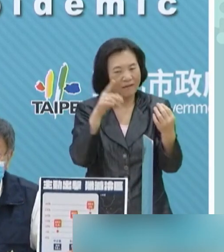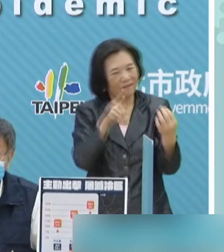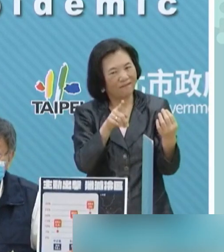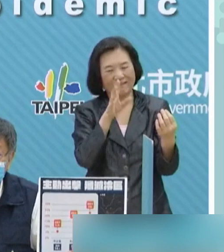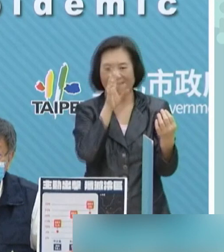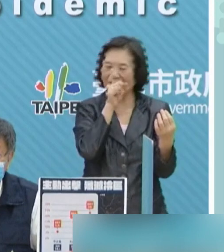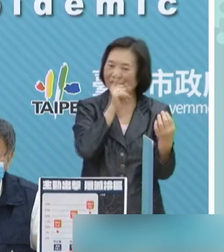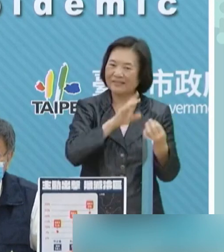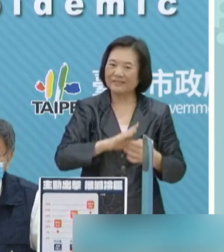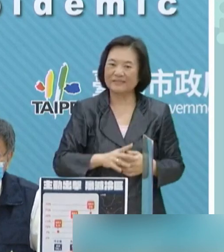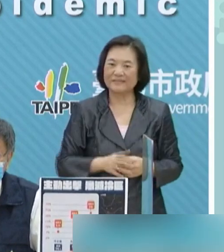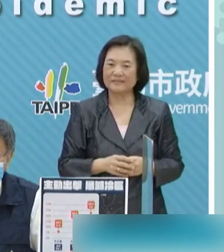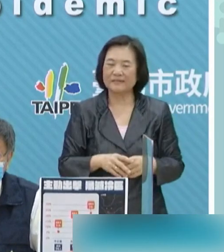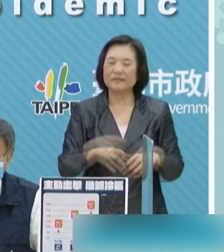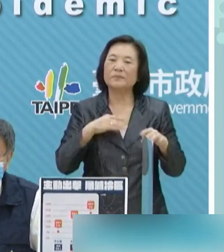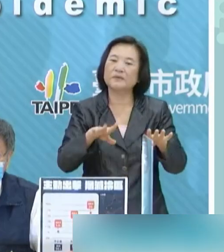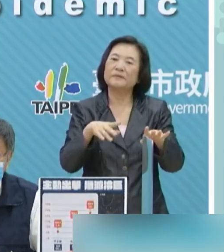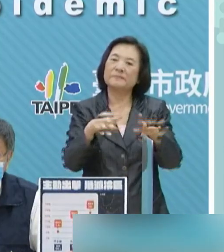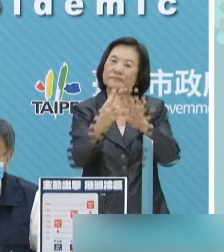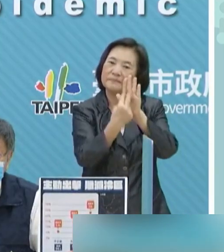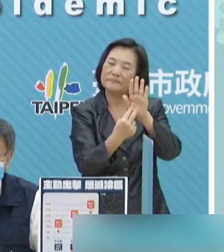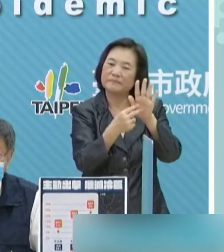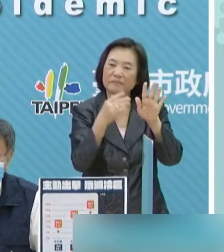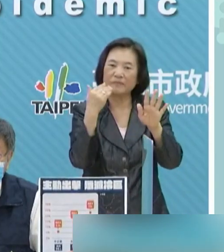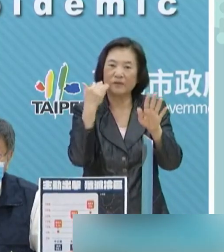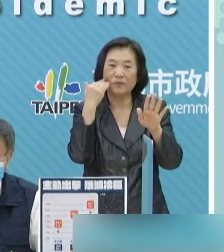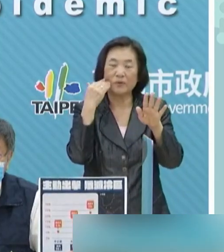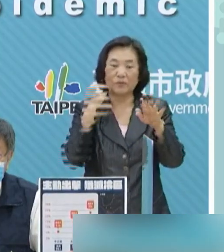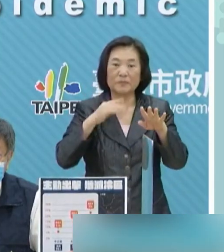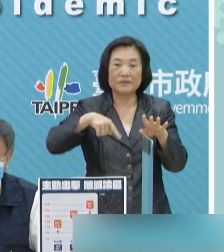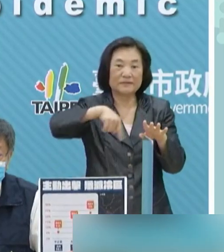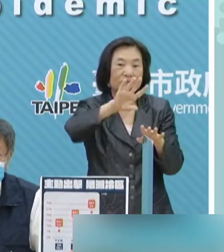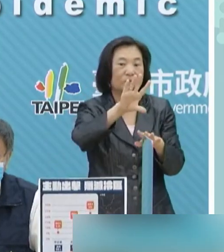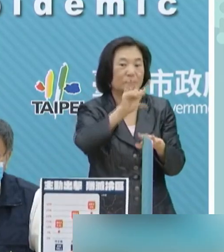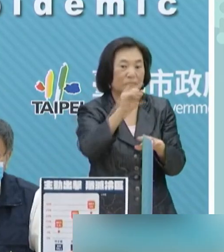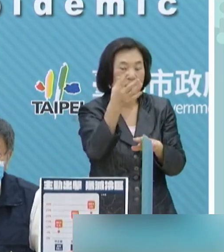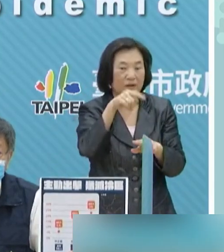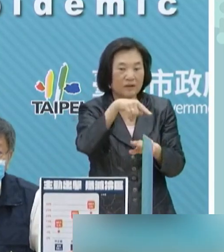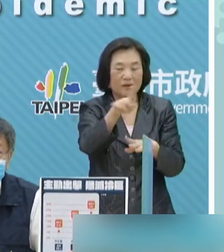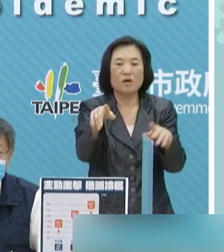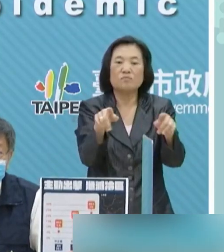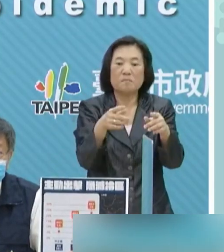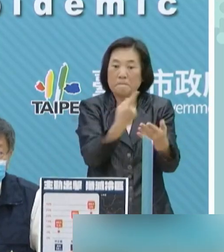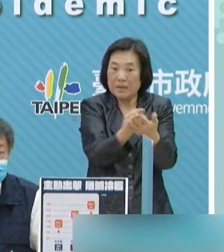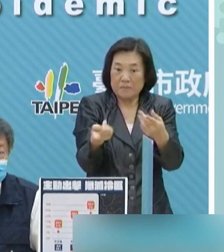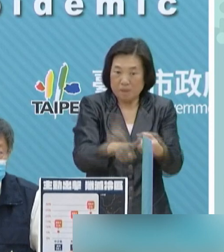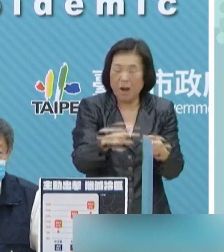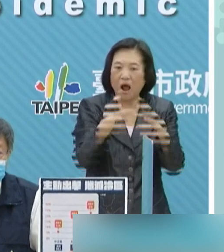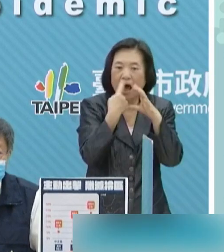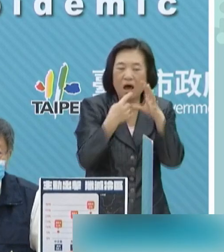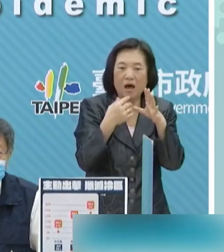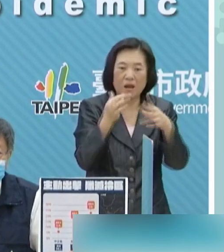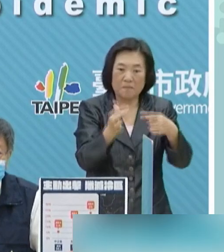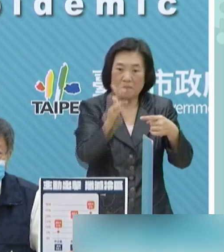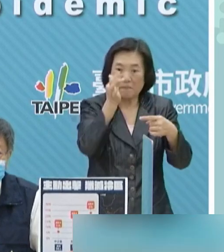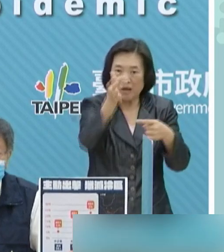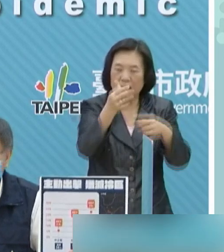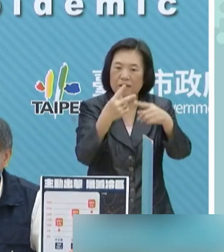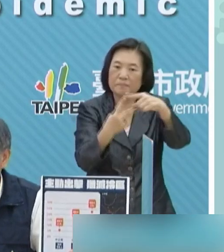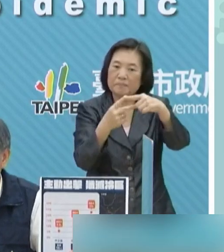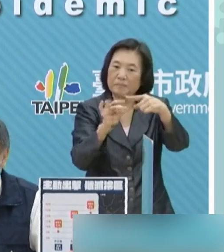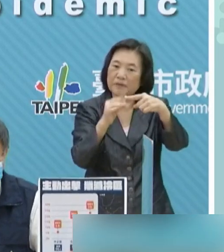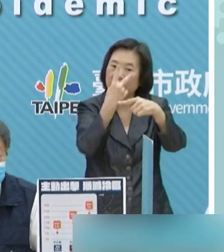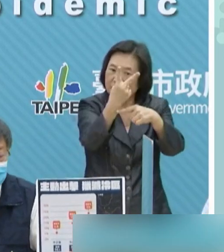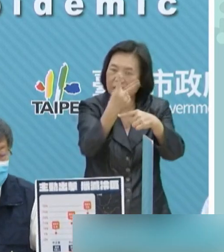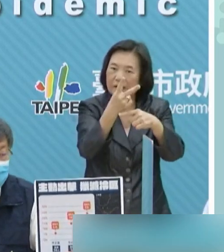筛阳性、PCR 阳性，我们就即使他没有症状，也问他说，哎，你在过去2、3天有接触过哪些人？同样用这个方式在